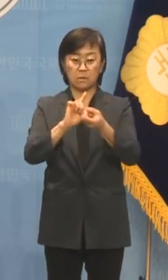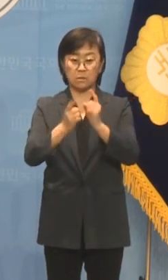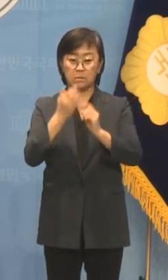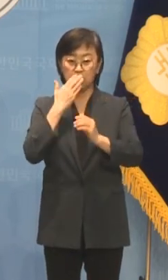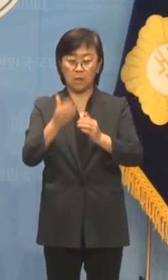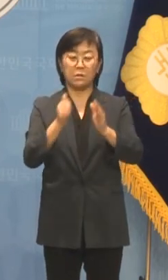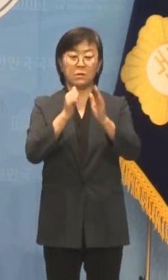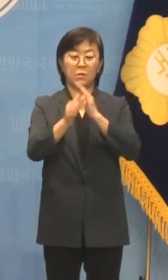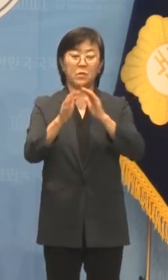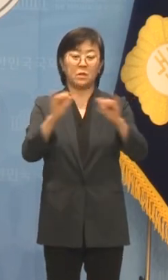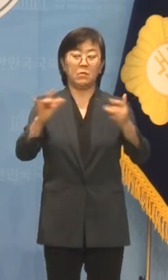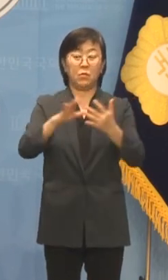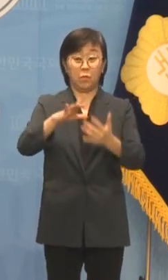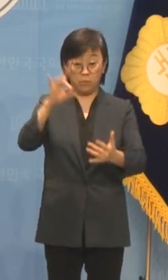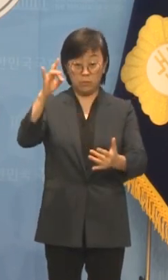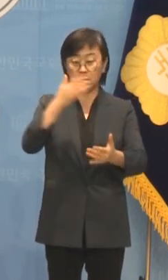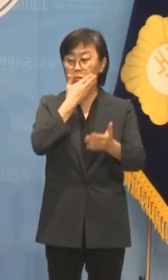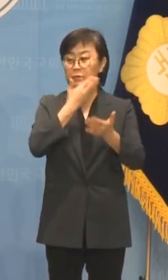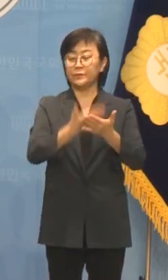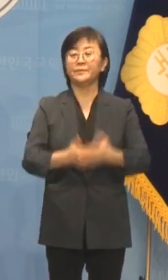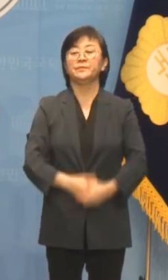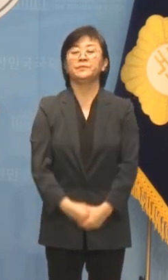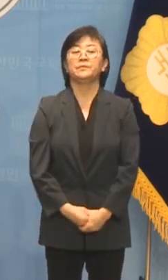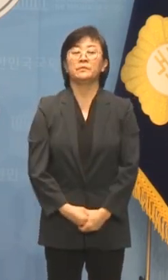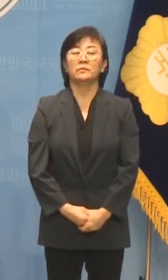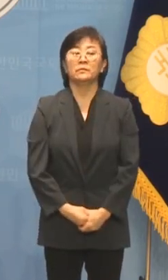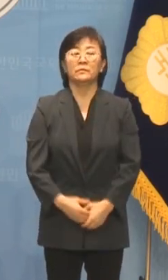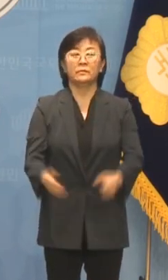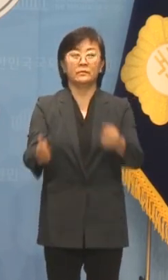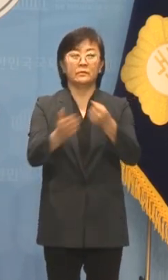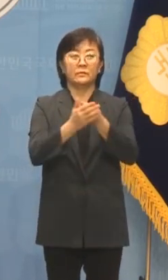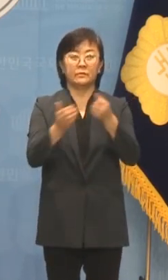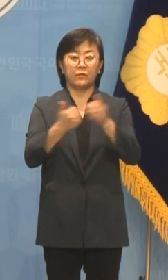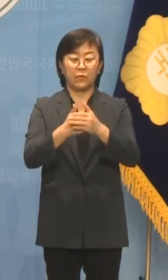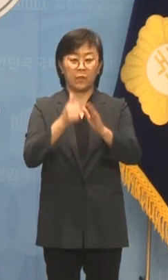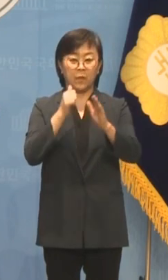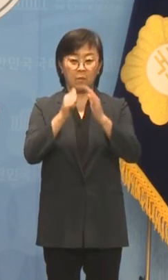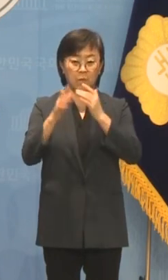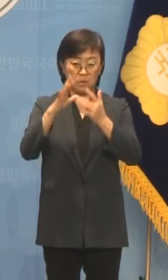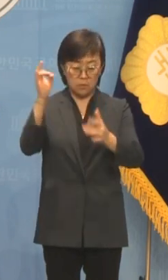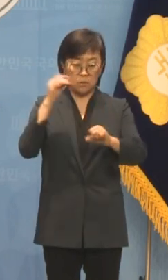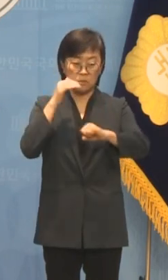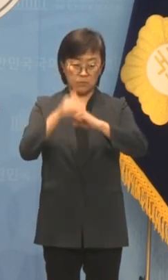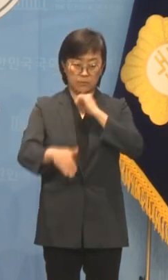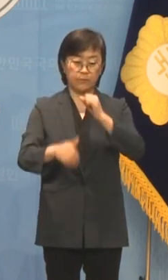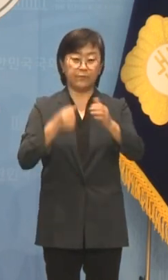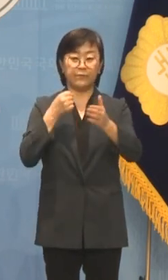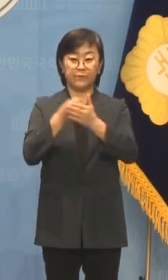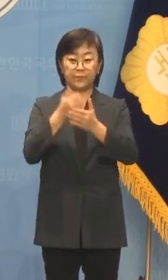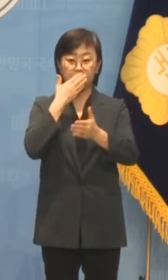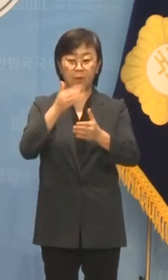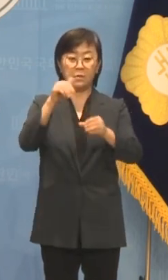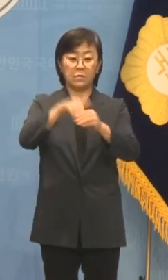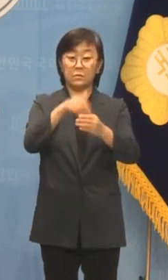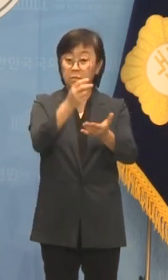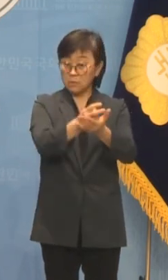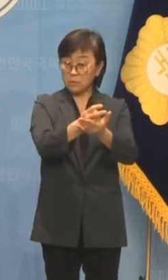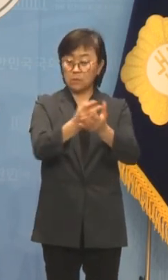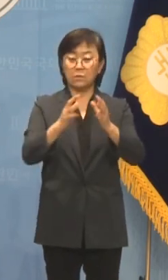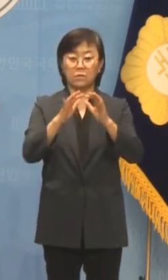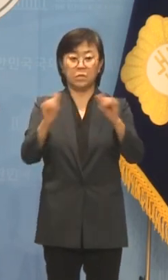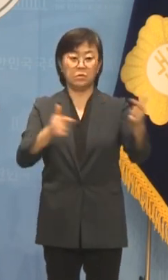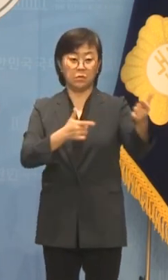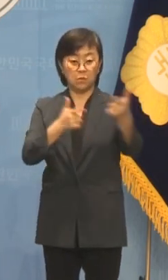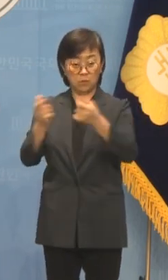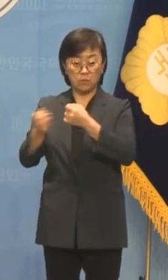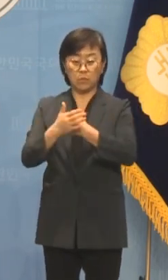있는 대표자를 선출하는 것이 중요합니다. 따라서 대표자 선출 방식을 결정짓는 선거제도는 국민